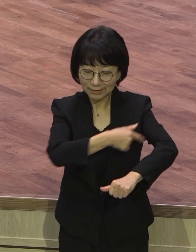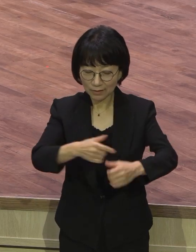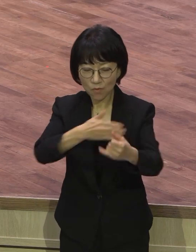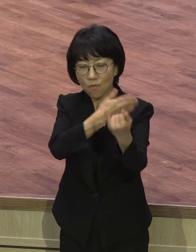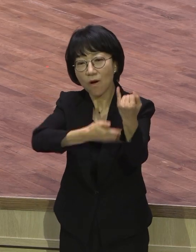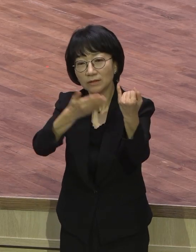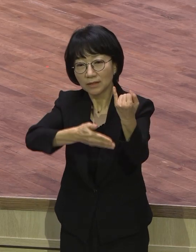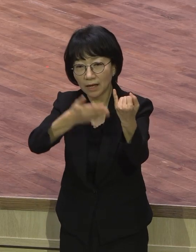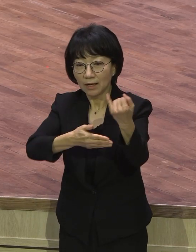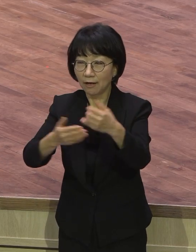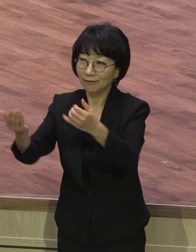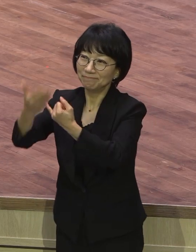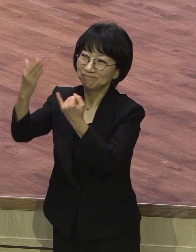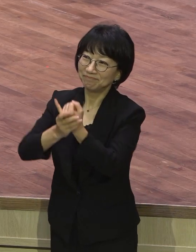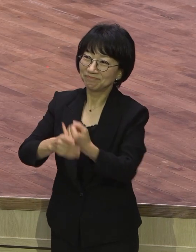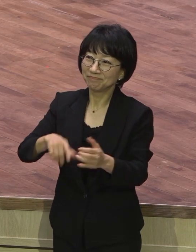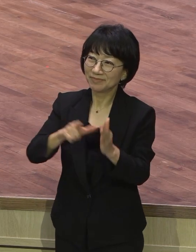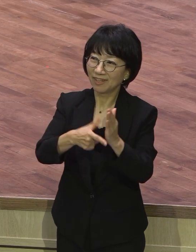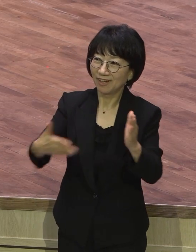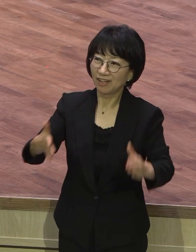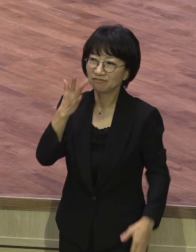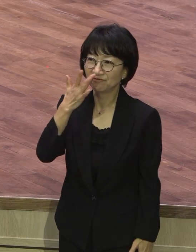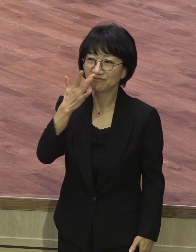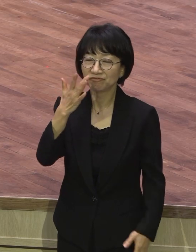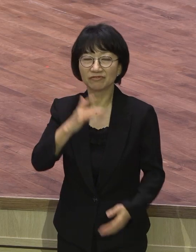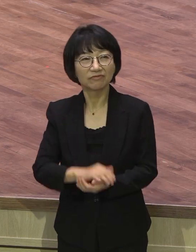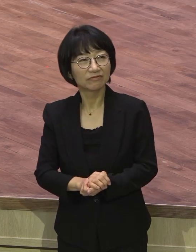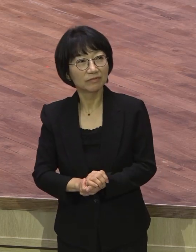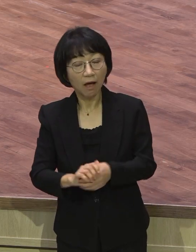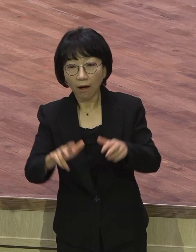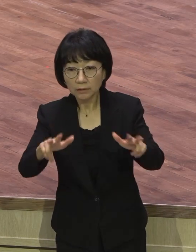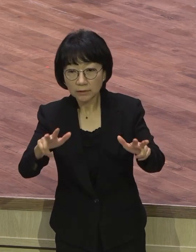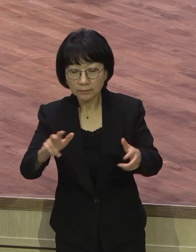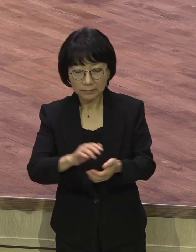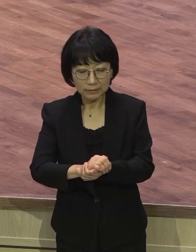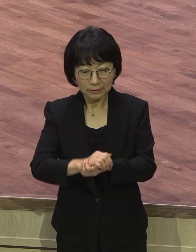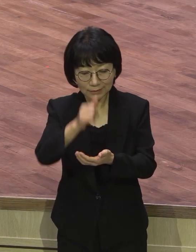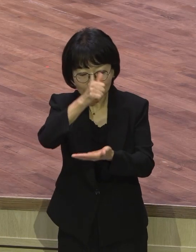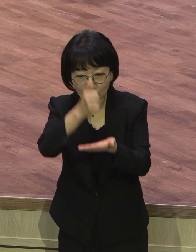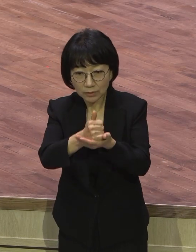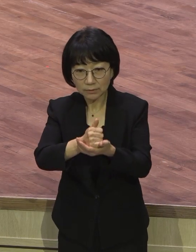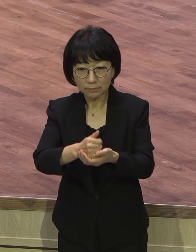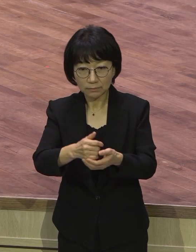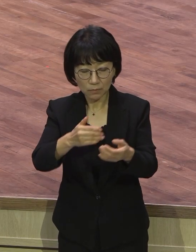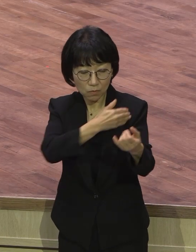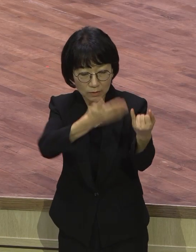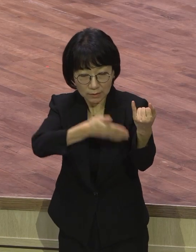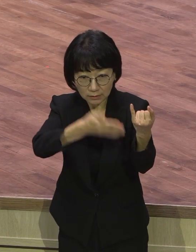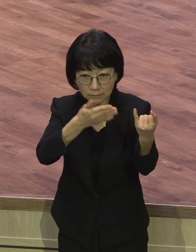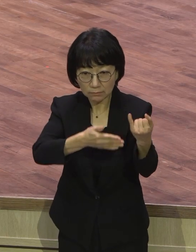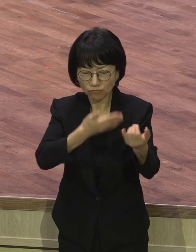재직으로 우리에게 재직이 5,480명이 엄청난데 내가 재직인지 집사인지